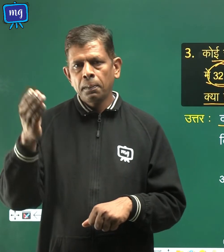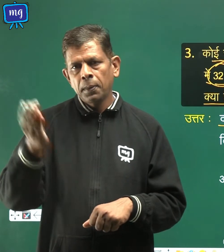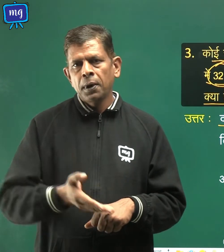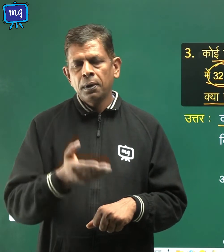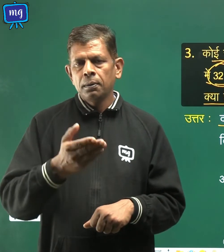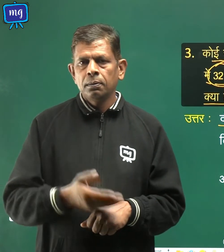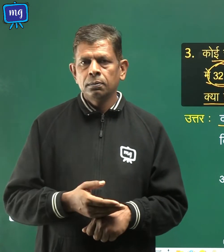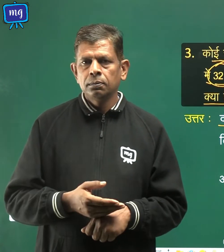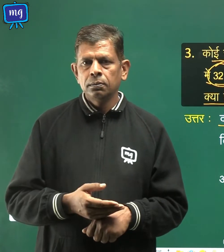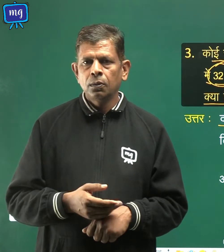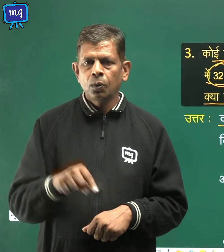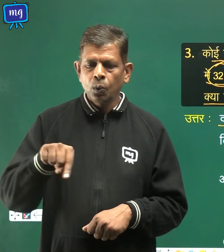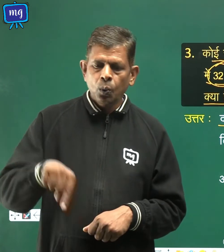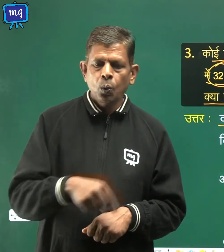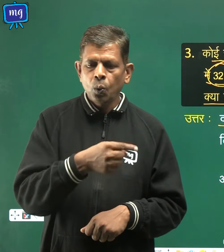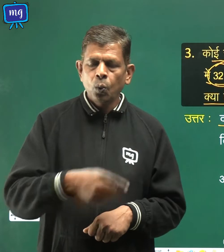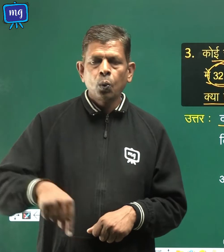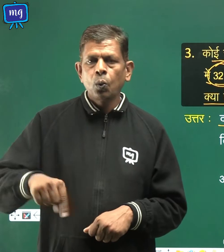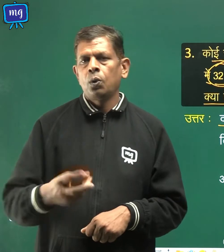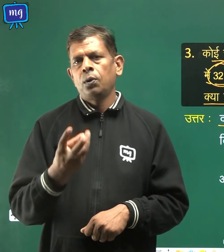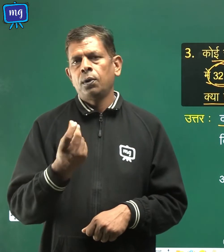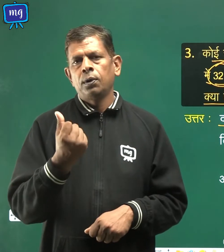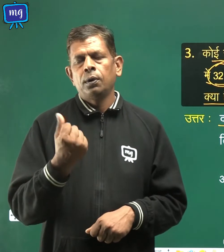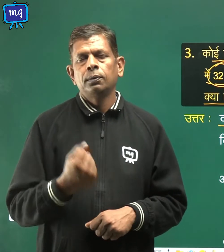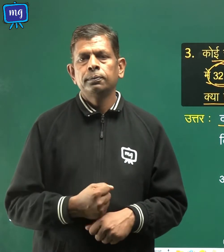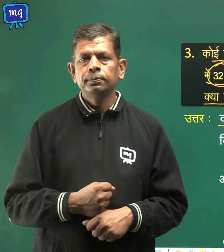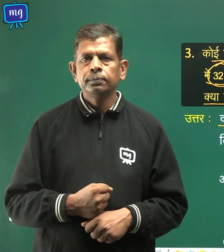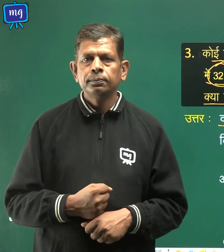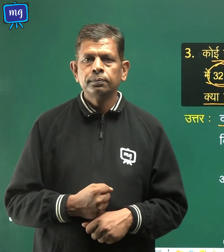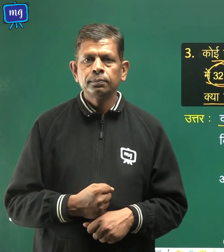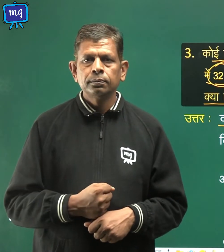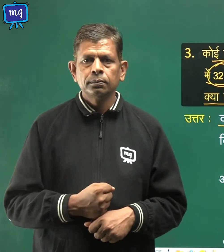बटे दोलनों की संख्या